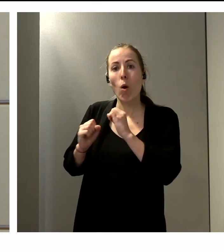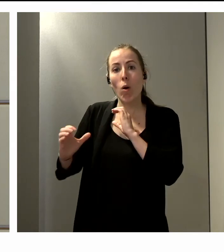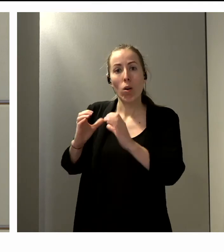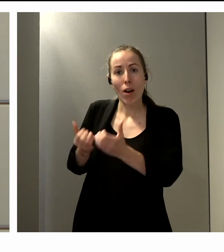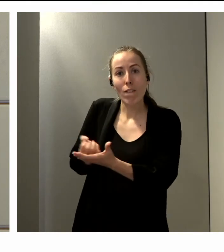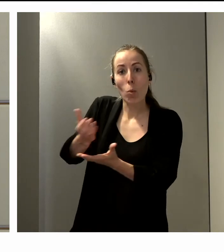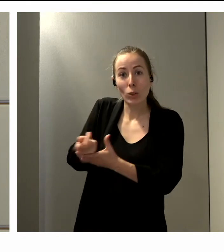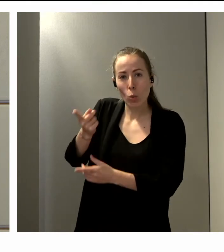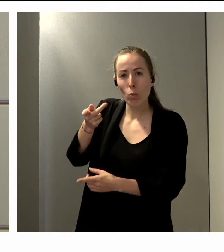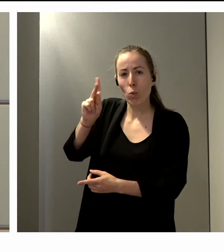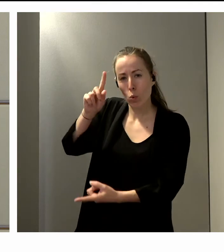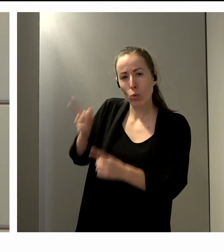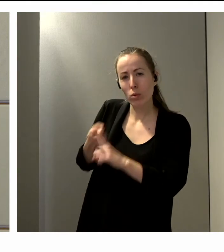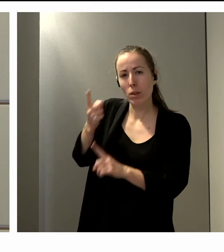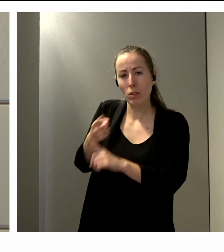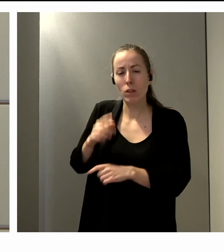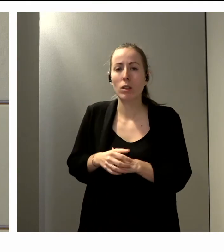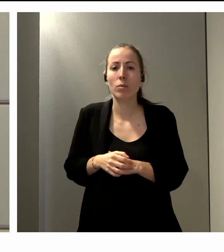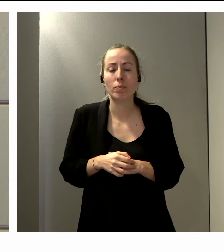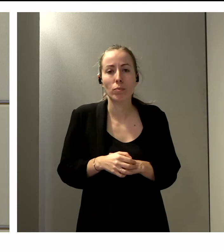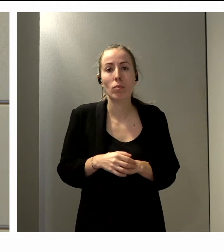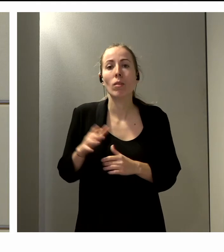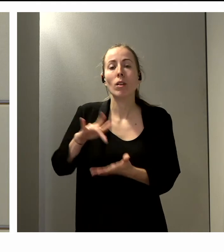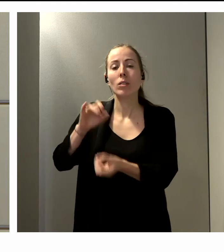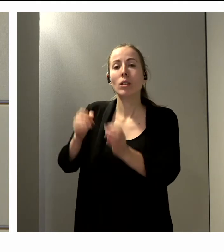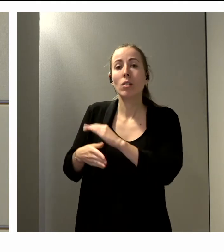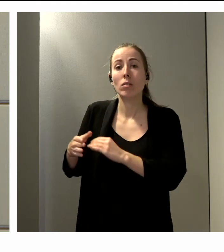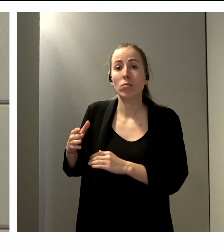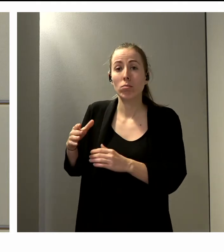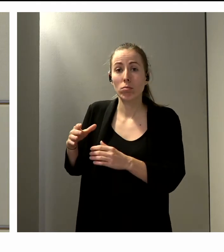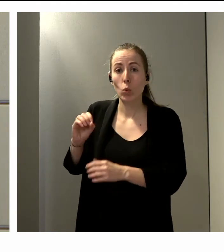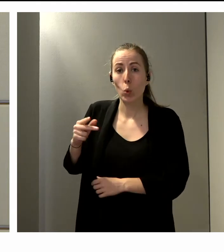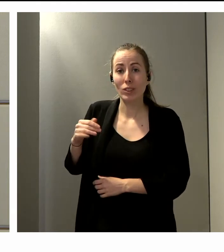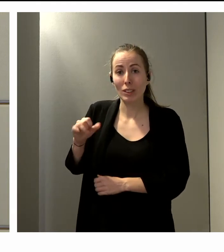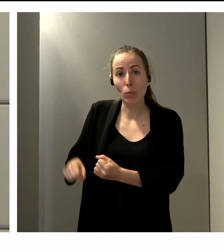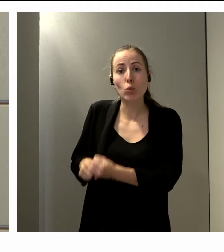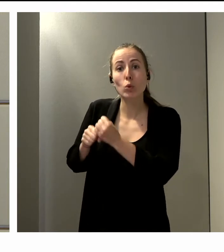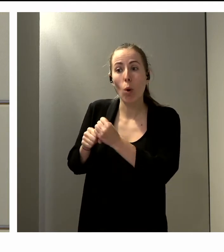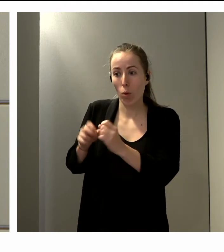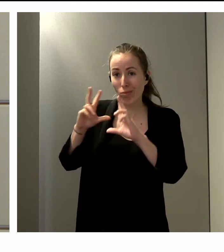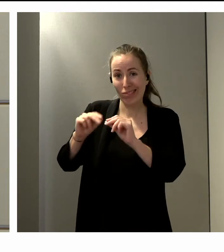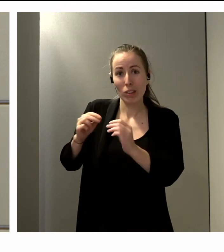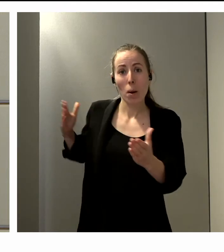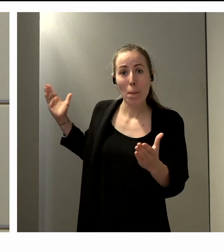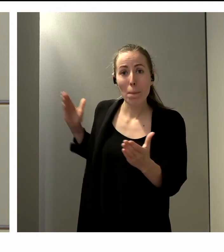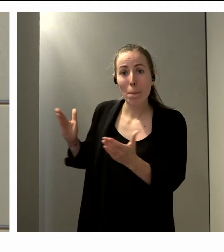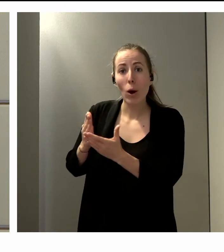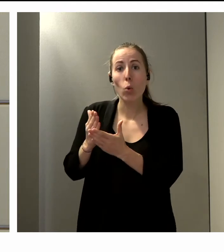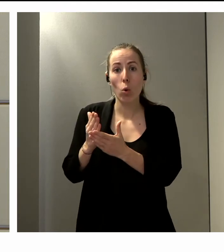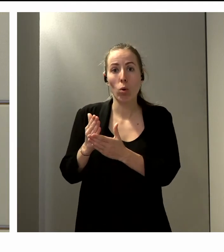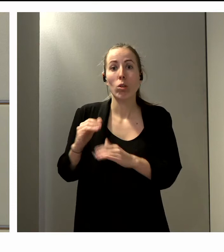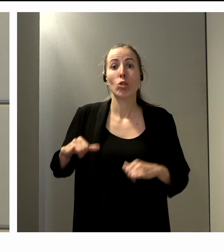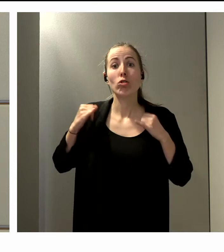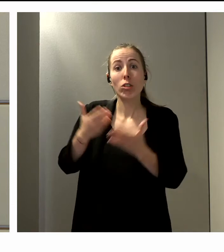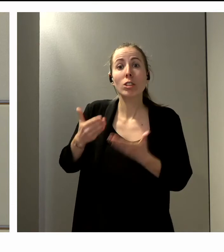l'espace handicap du site de l'ONICEP qui retrace tout le parcours de scolarité et de formation du jeune